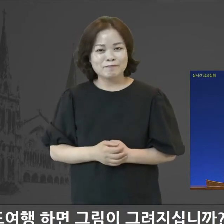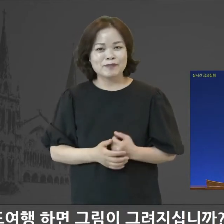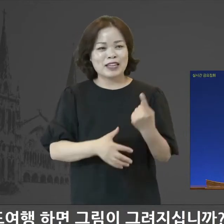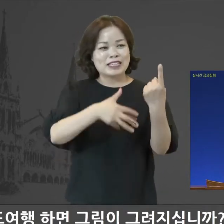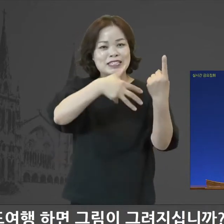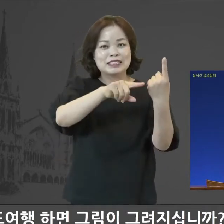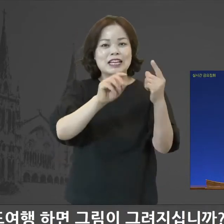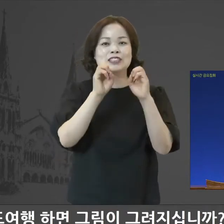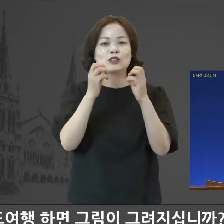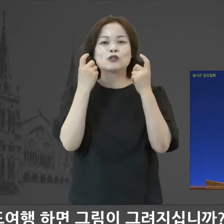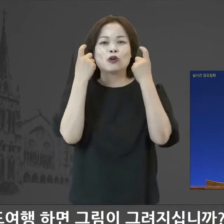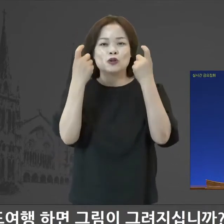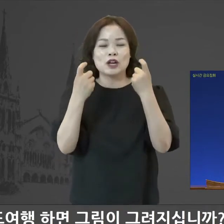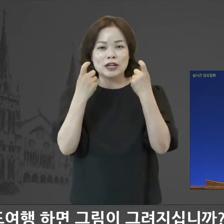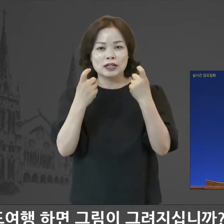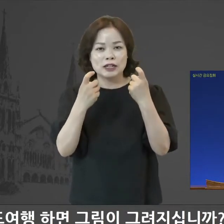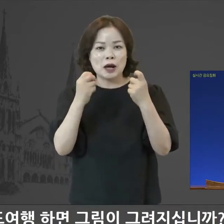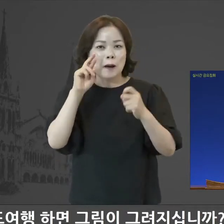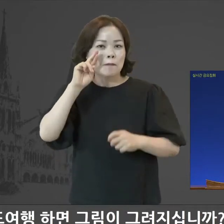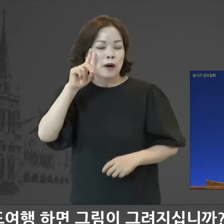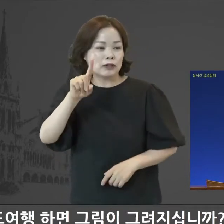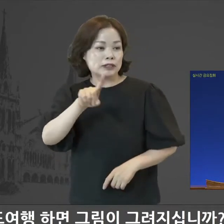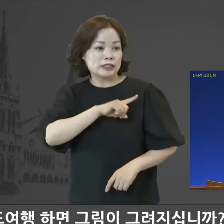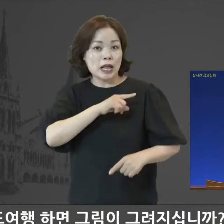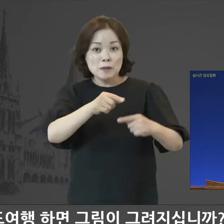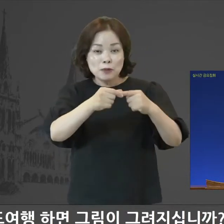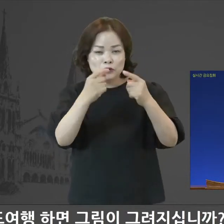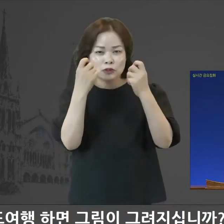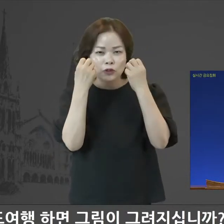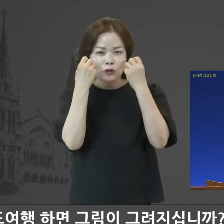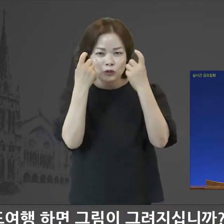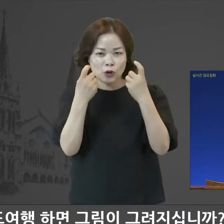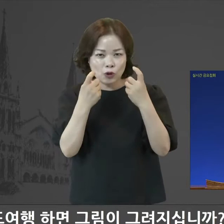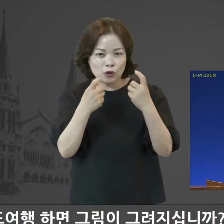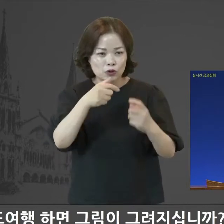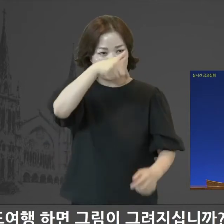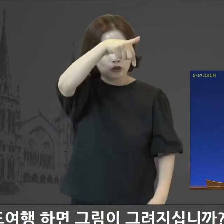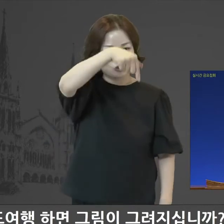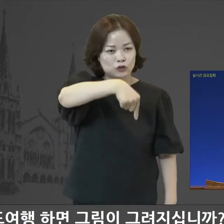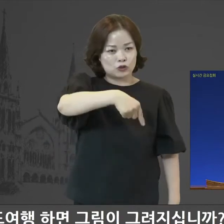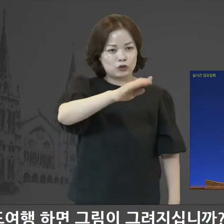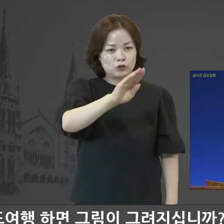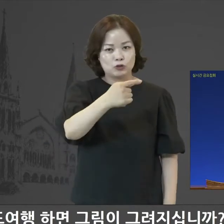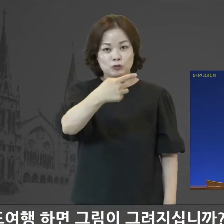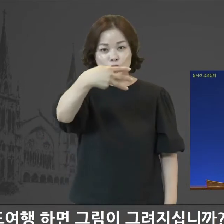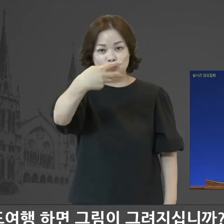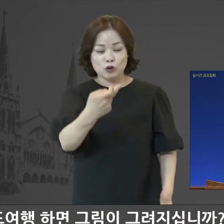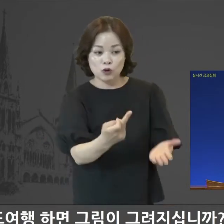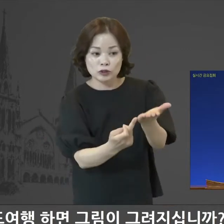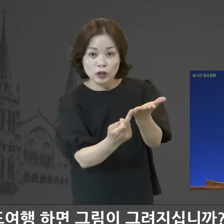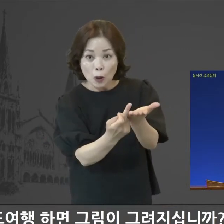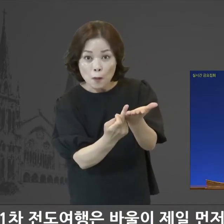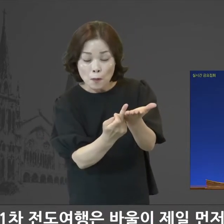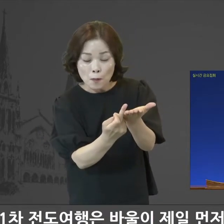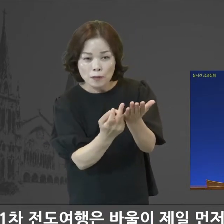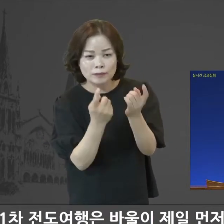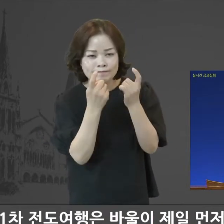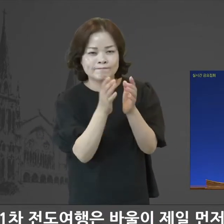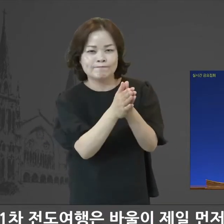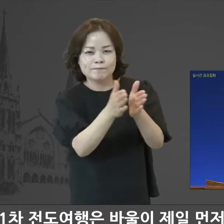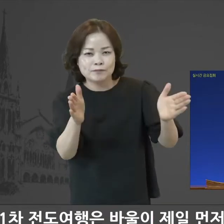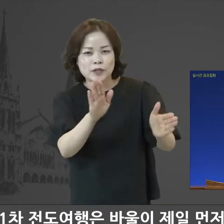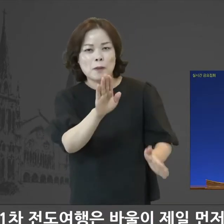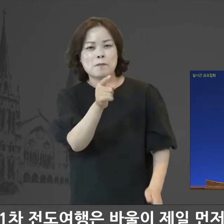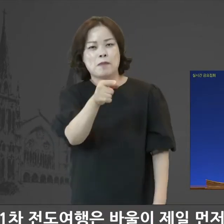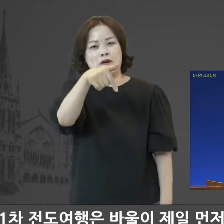1차 전도 여행은 바울이 제일 먼저 전도했던 여행으로 구브로 섬으로 갔다가 위로 쭉 올라가 가지고